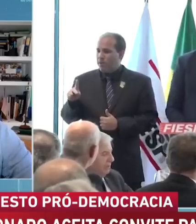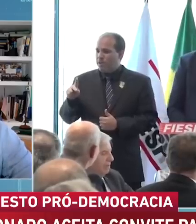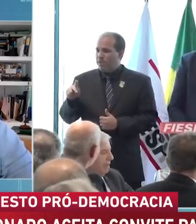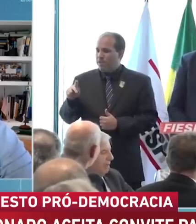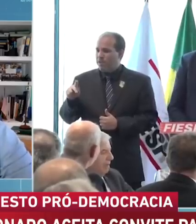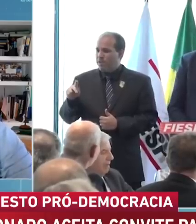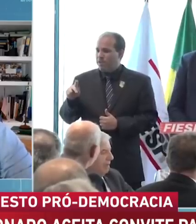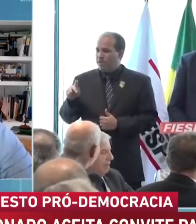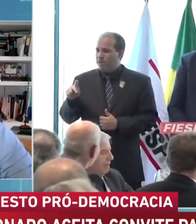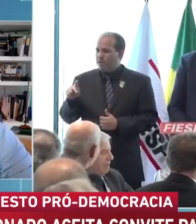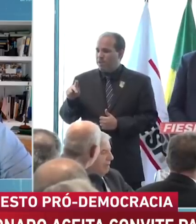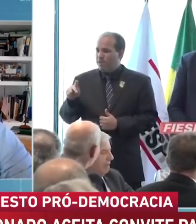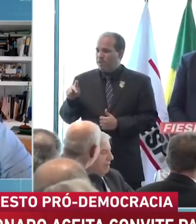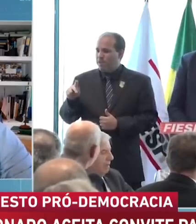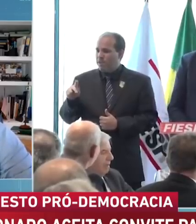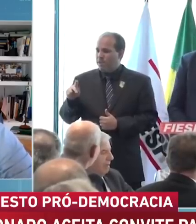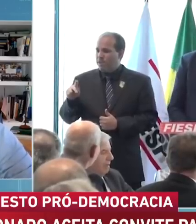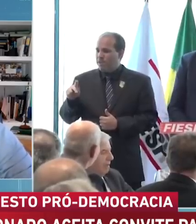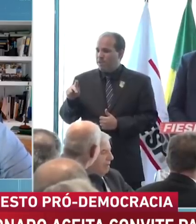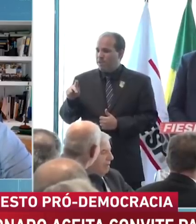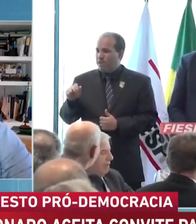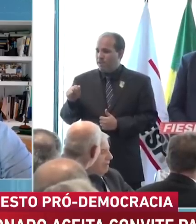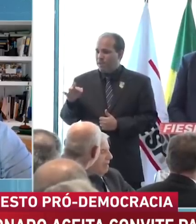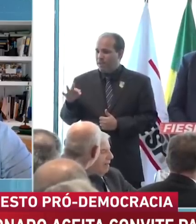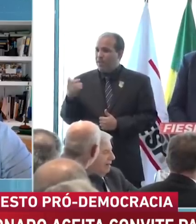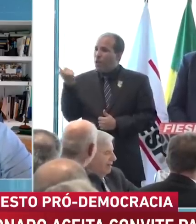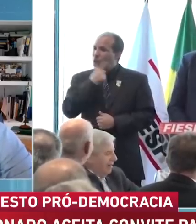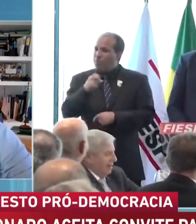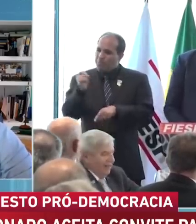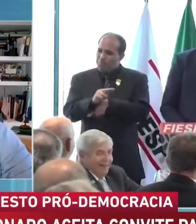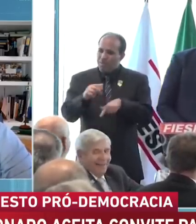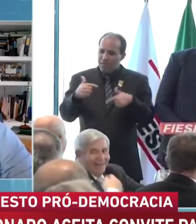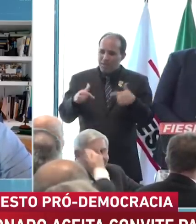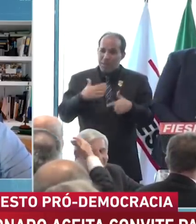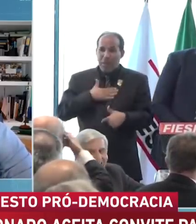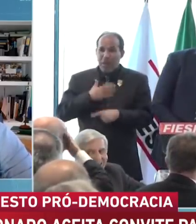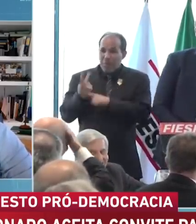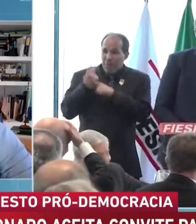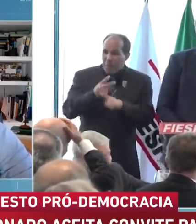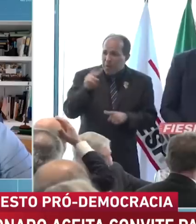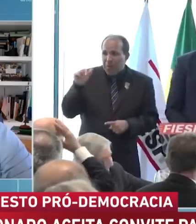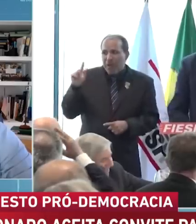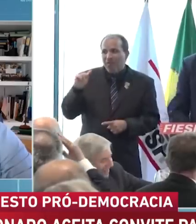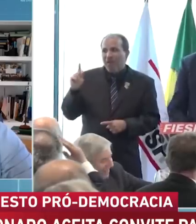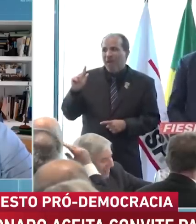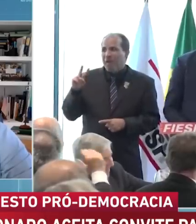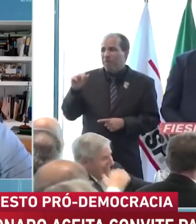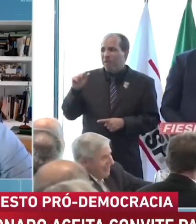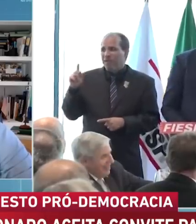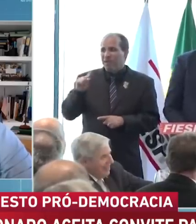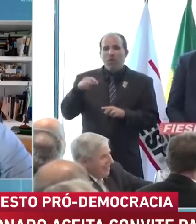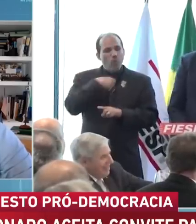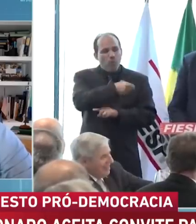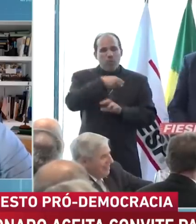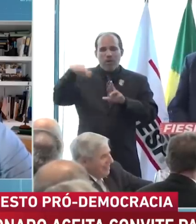da comissão criada pelo STF para mediar a discussão da lei aprovada pelo Congresso sobre